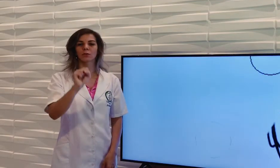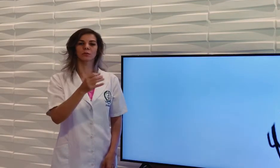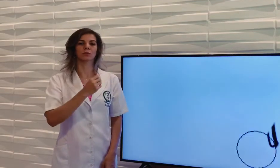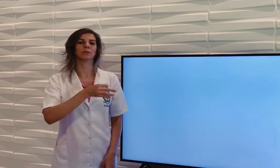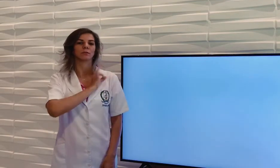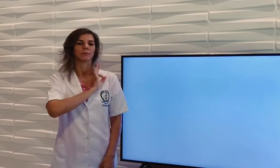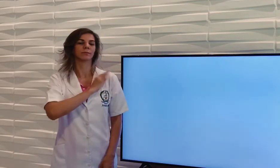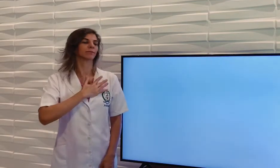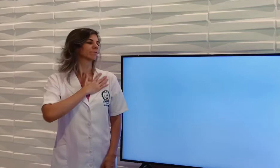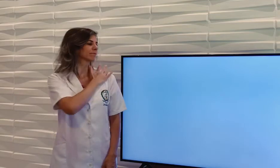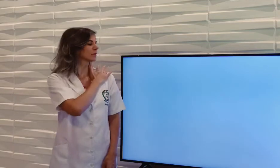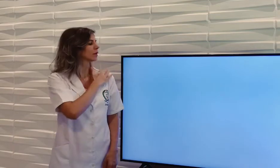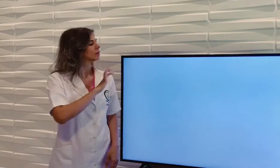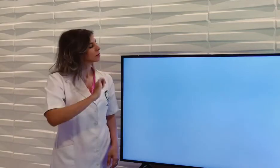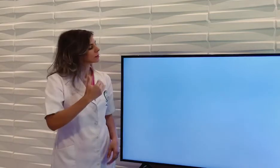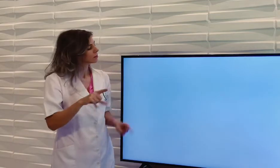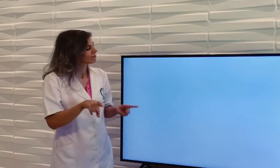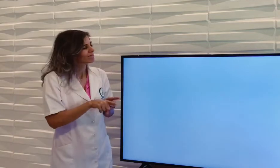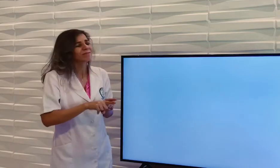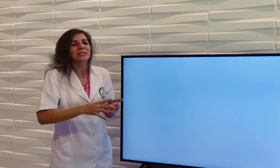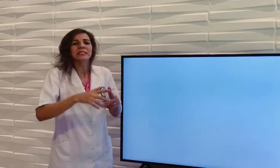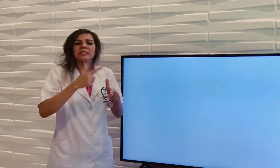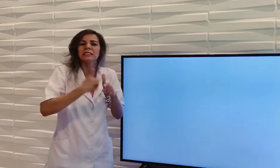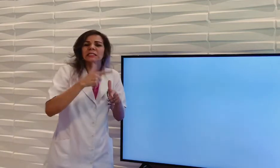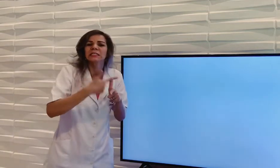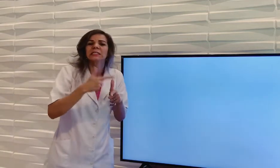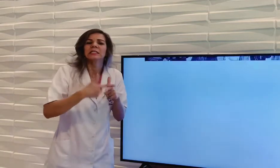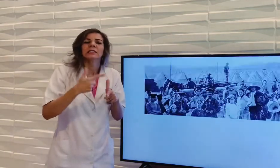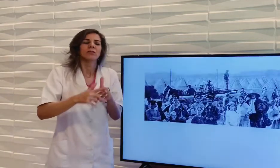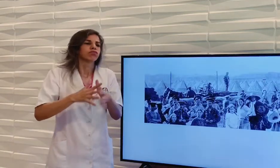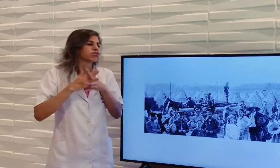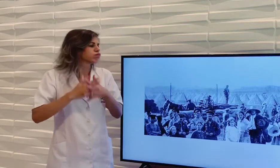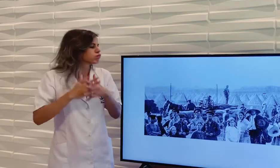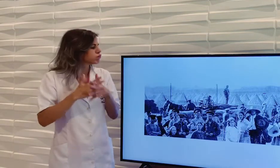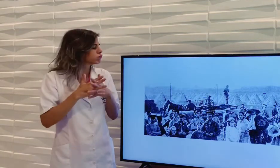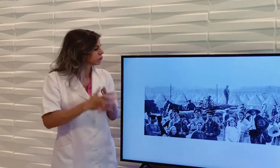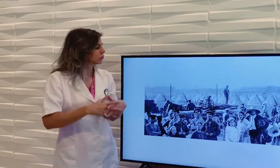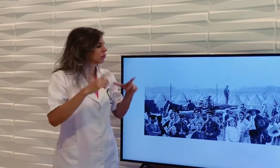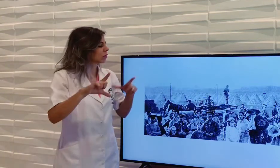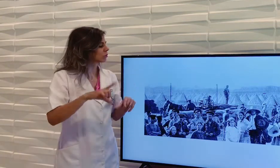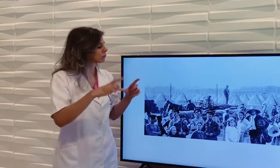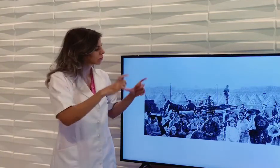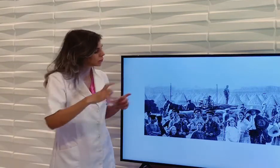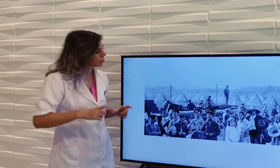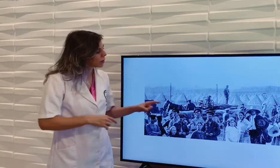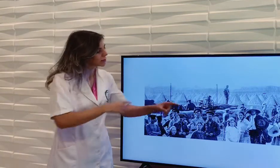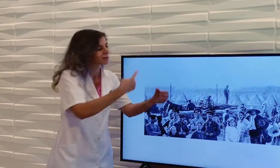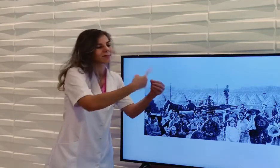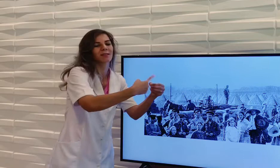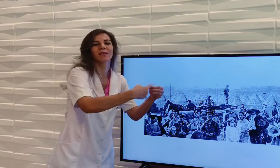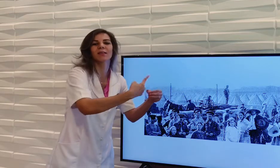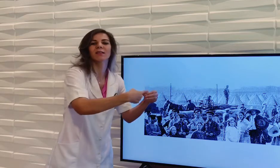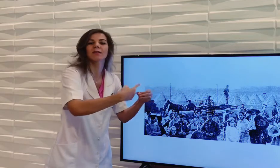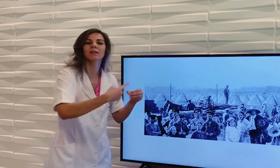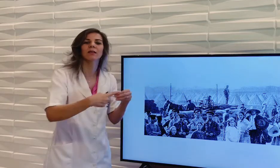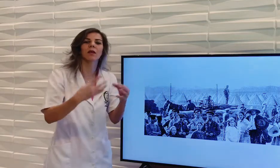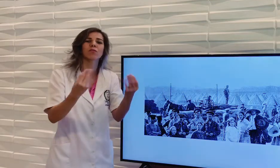A situação também estava complicada fora dos campos de combate. As cidades estavam marcadas pela fome e